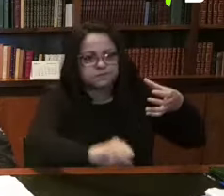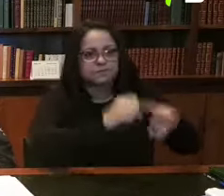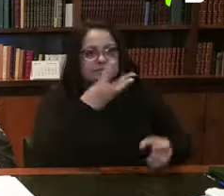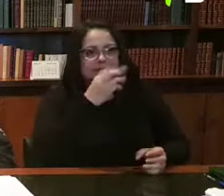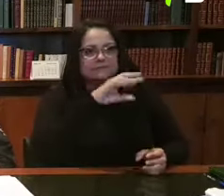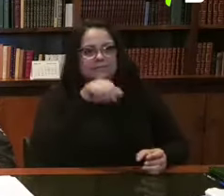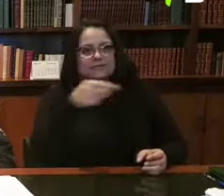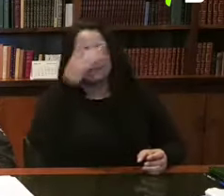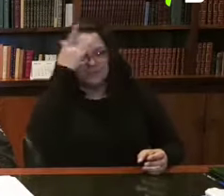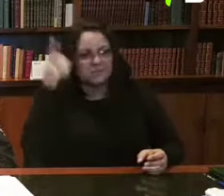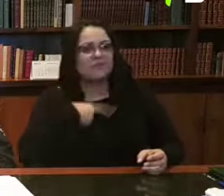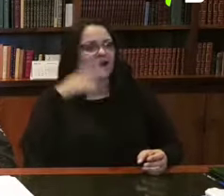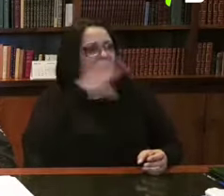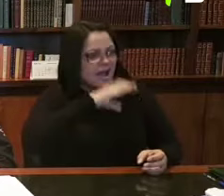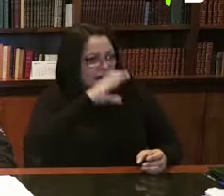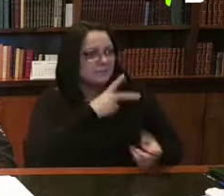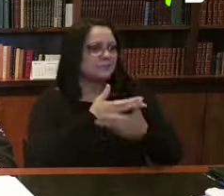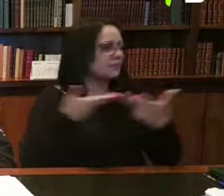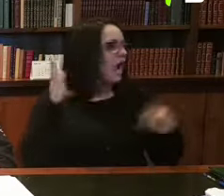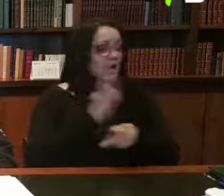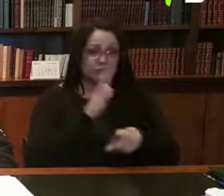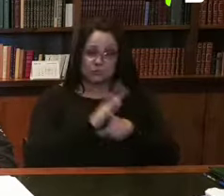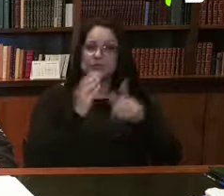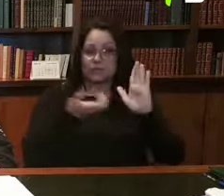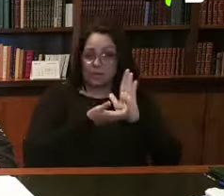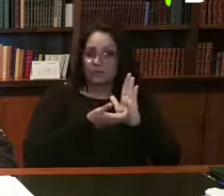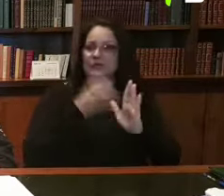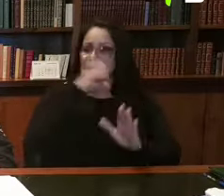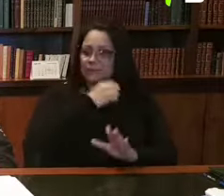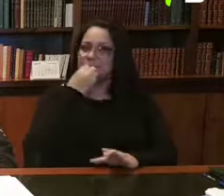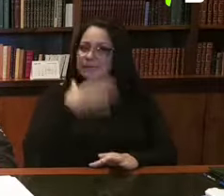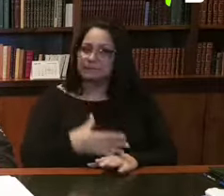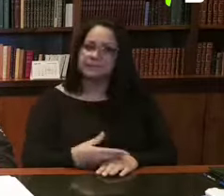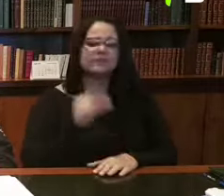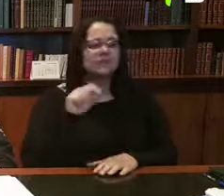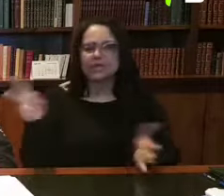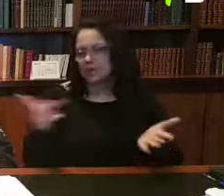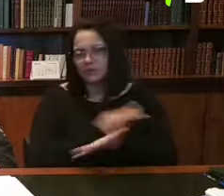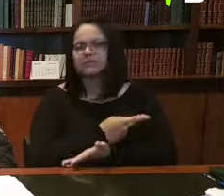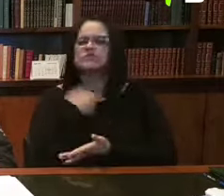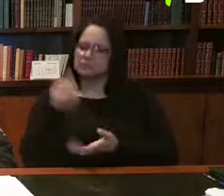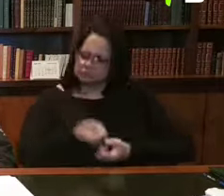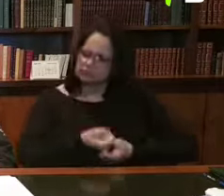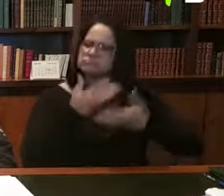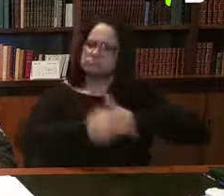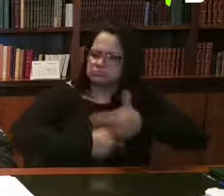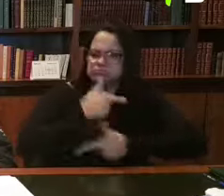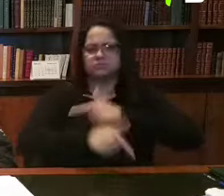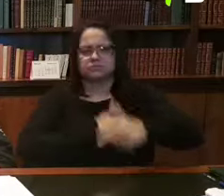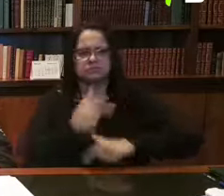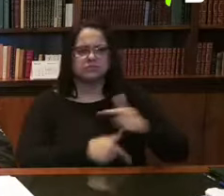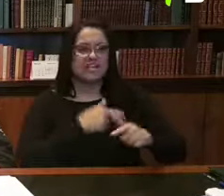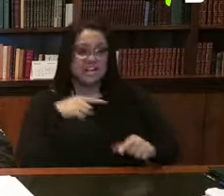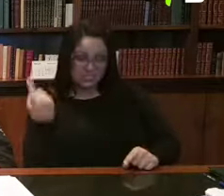pois permite a ajuda do congresso então o que que tá acontecendo nós estamos produzindo durante esse